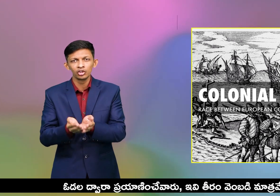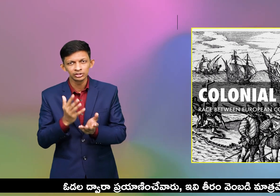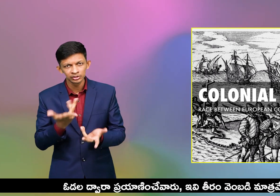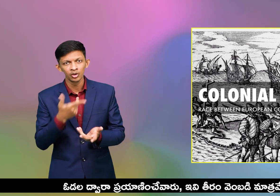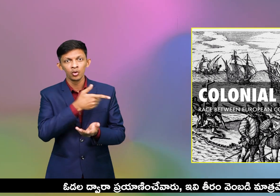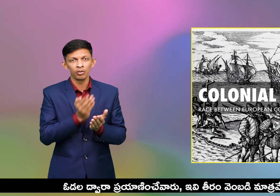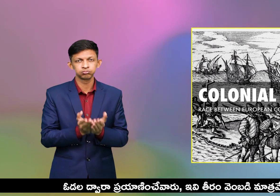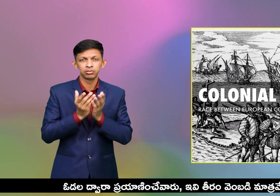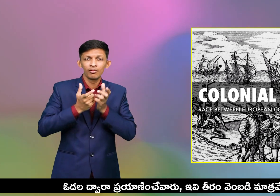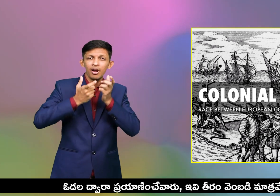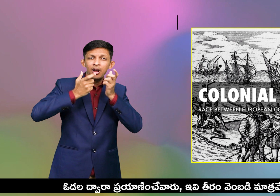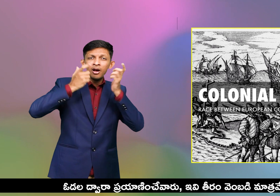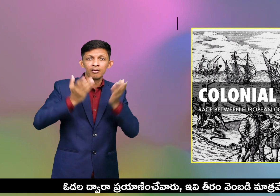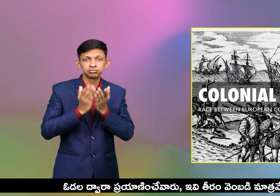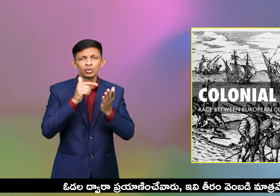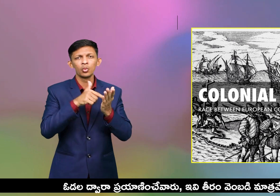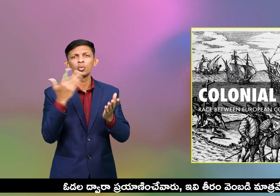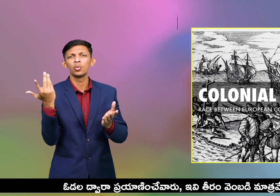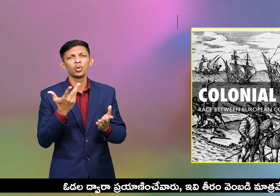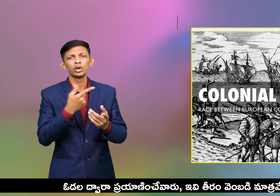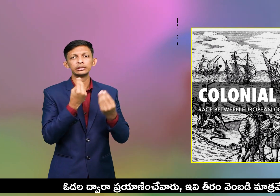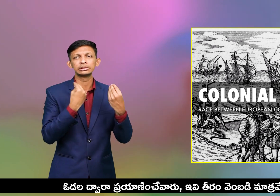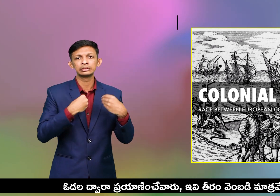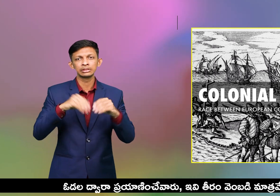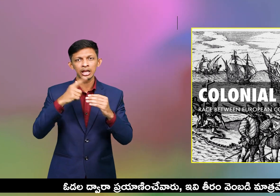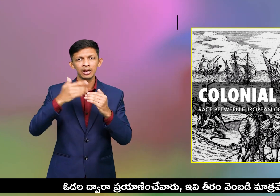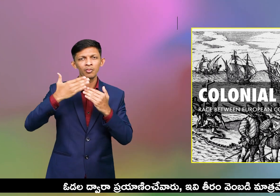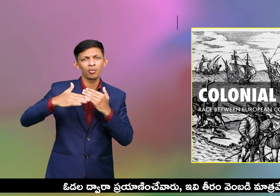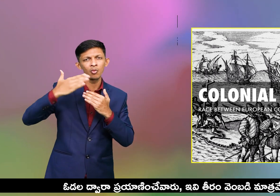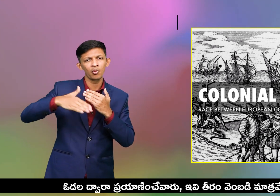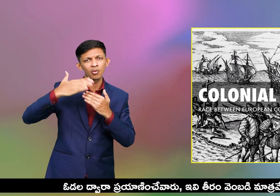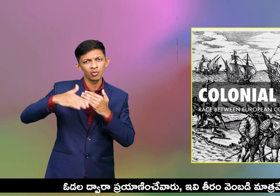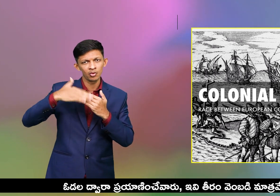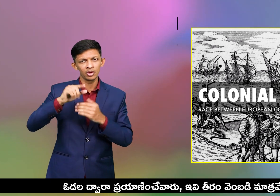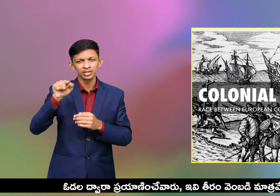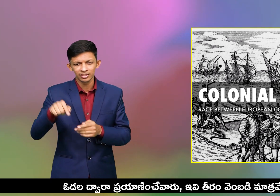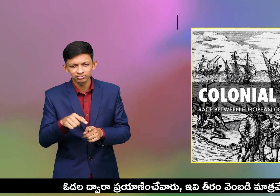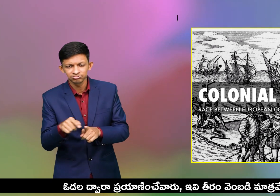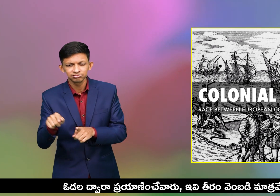ఓడల ద్వారా ప్రయాణించేవారు. ఇవి తీరం వెంబడి మాత్రమే ప్రయాణించేవి.